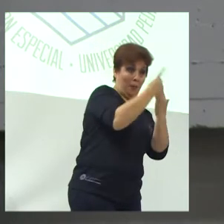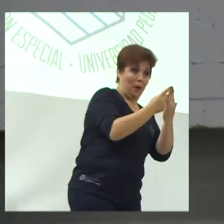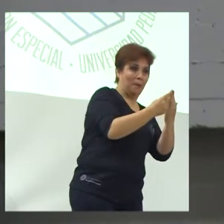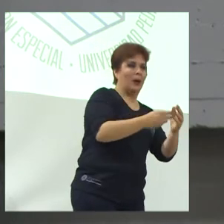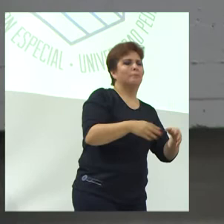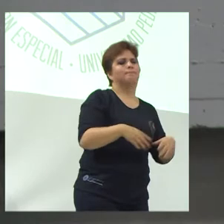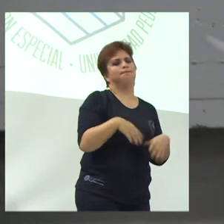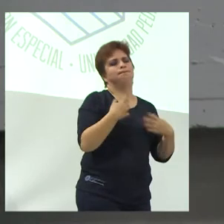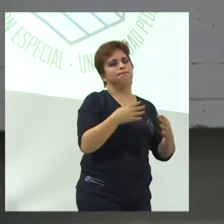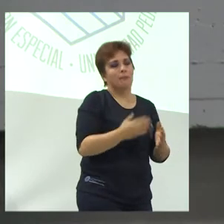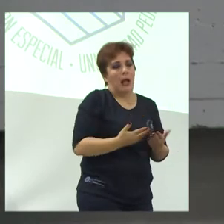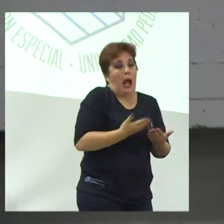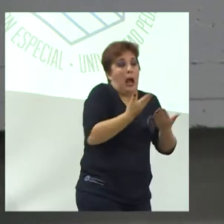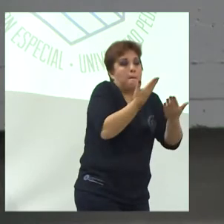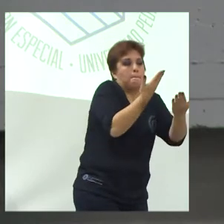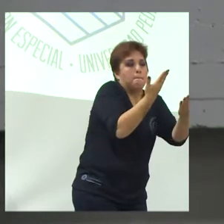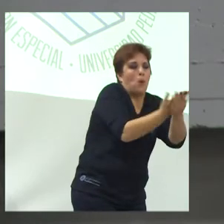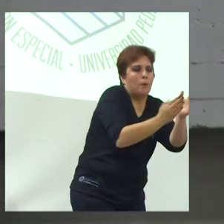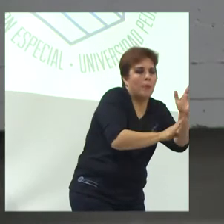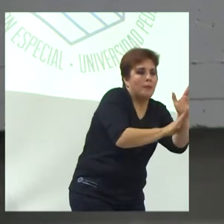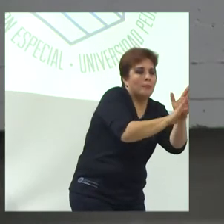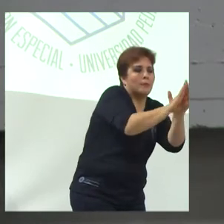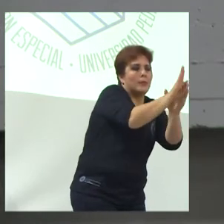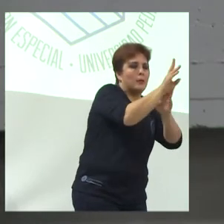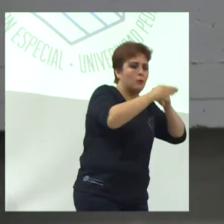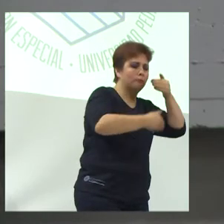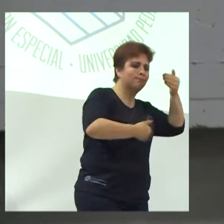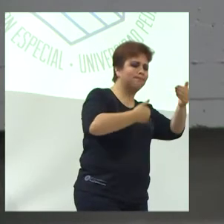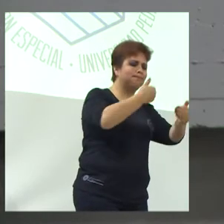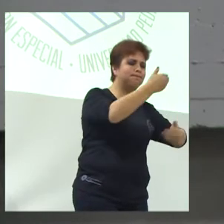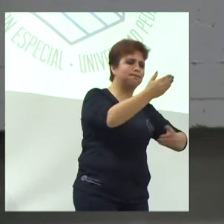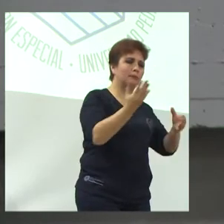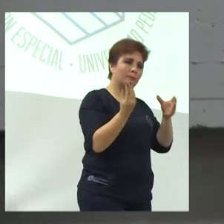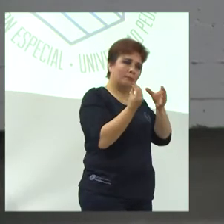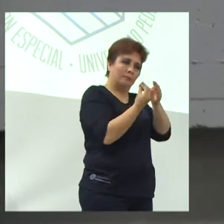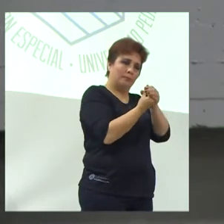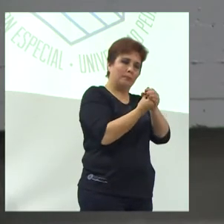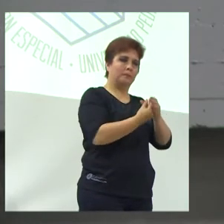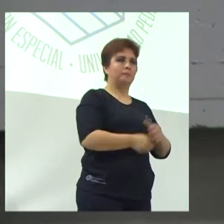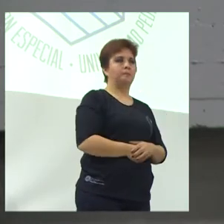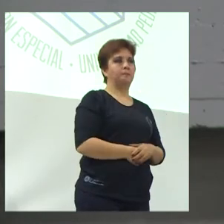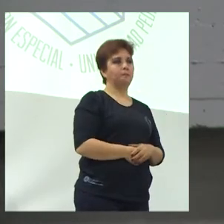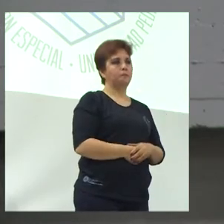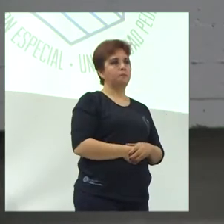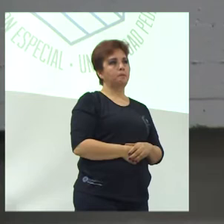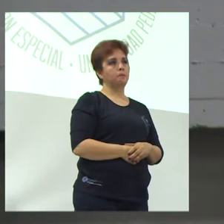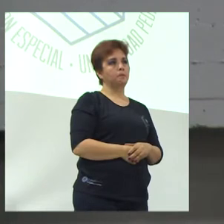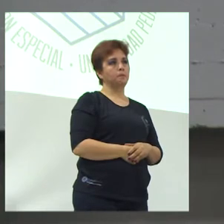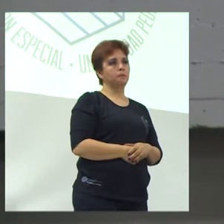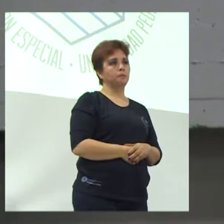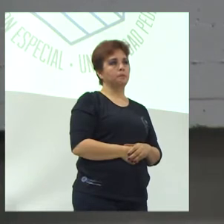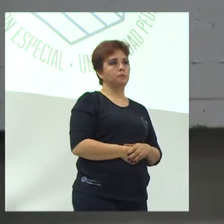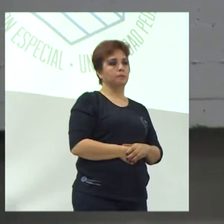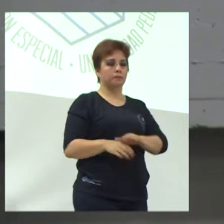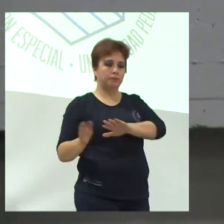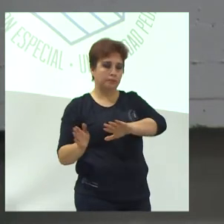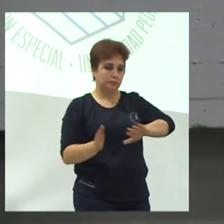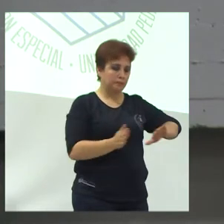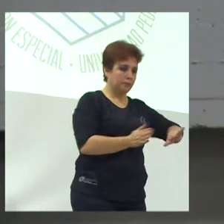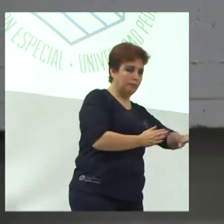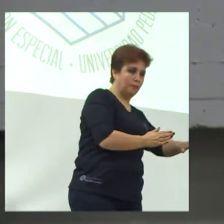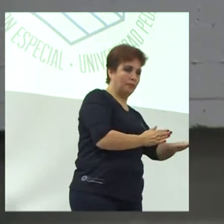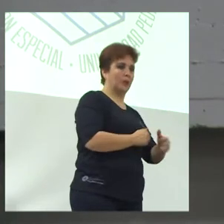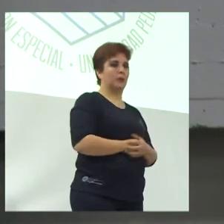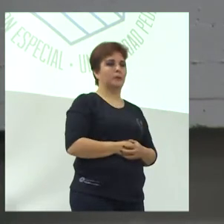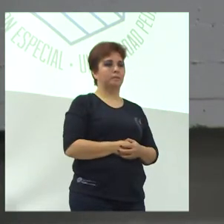con el desarrollo de procesos de inclusión de otro lado la licenciatura en